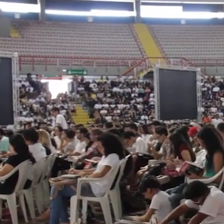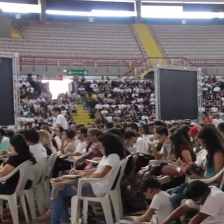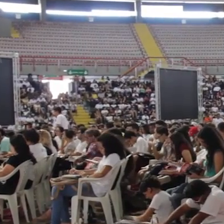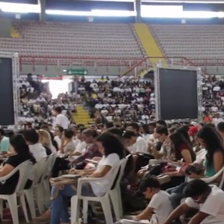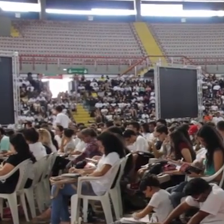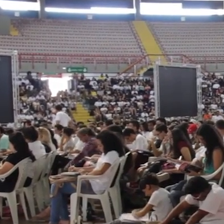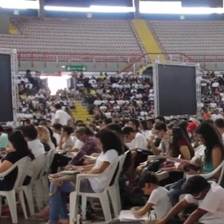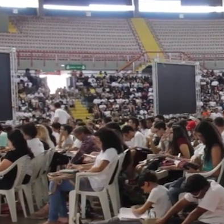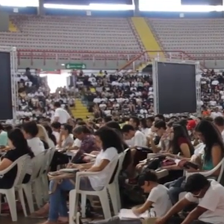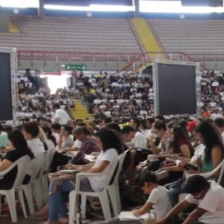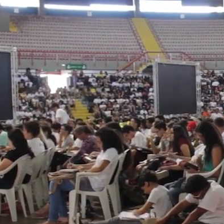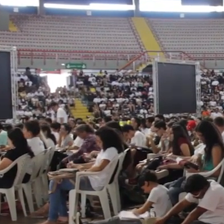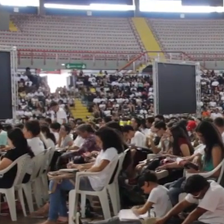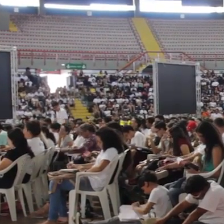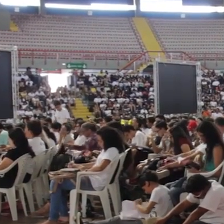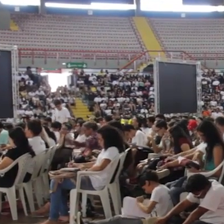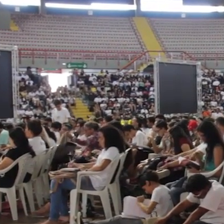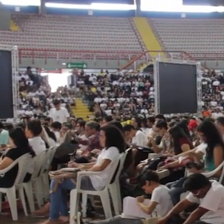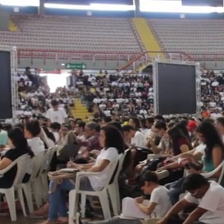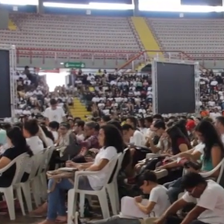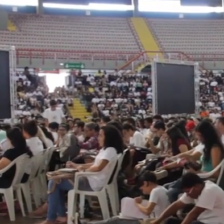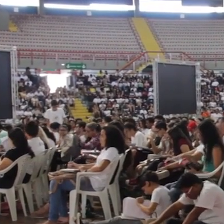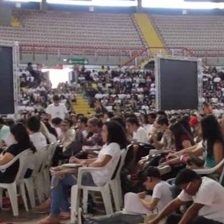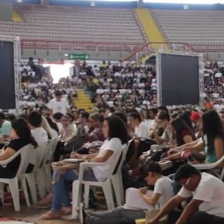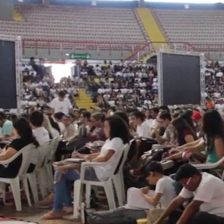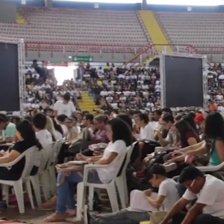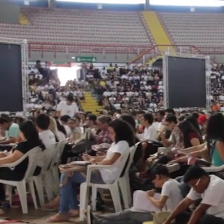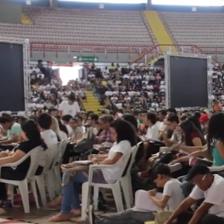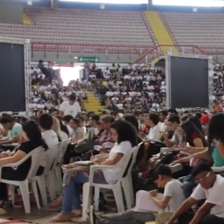Detalhando apenas um agente.